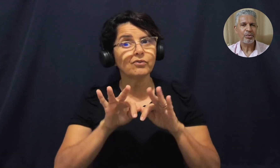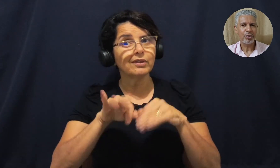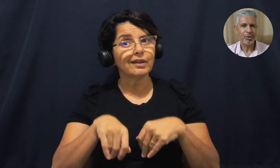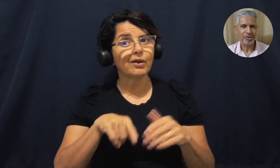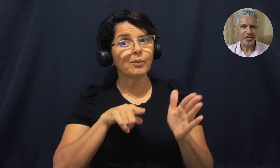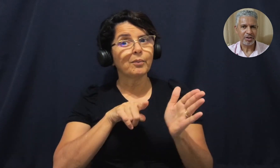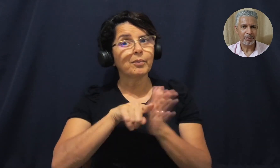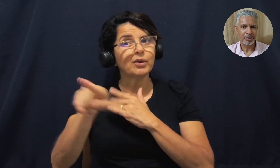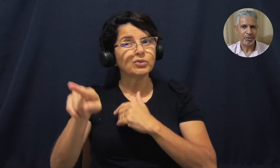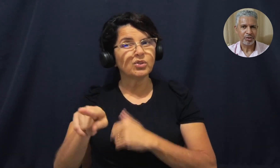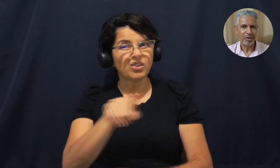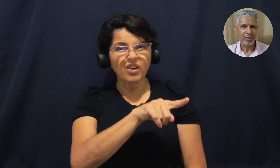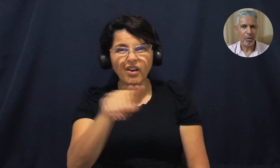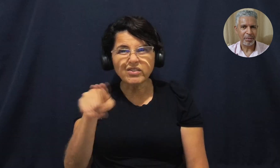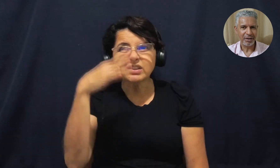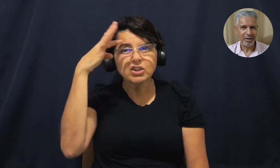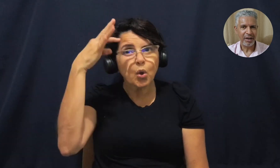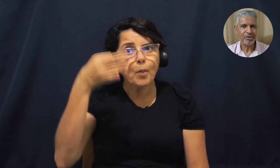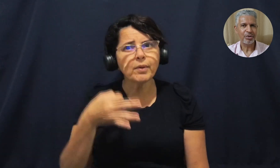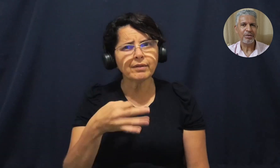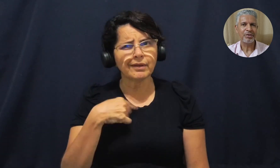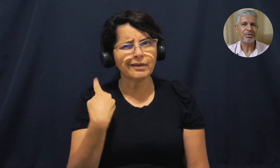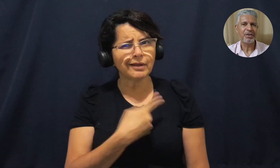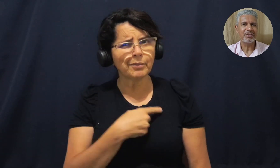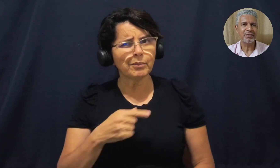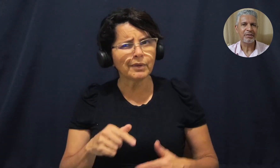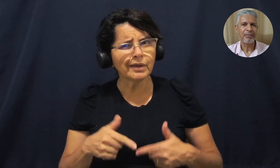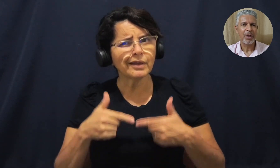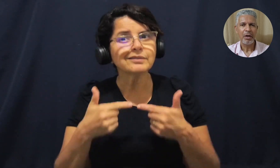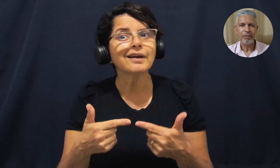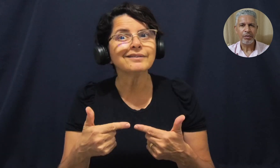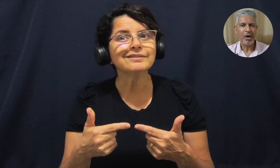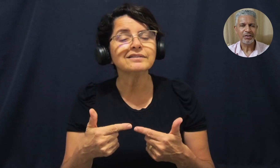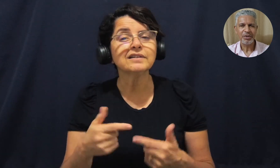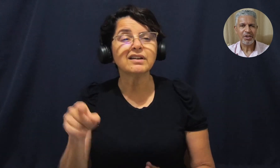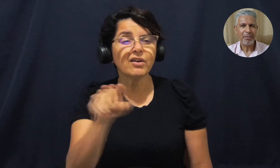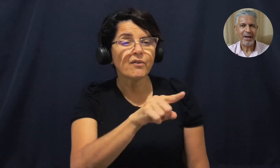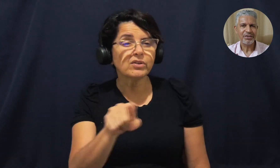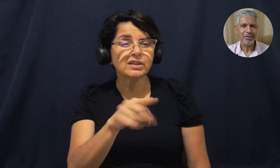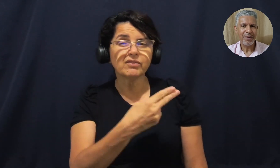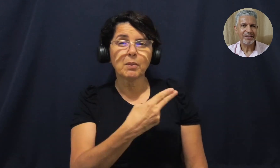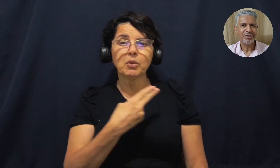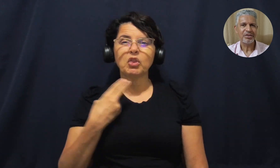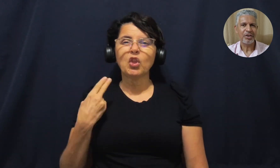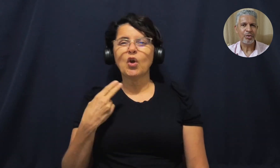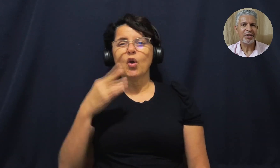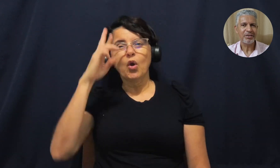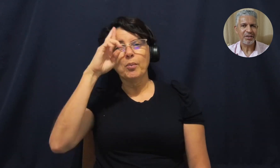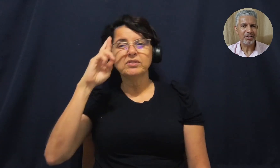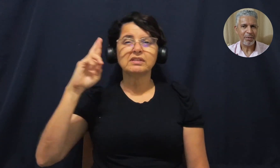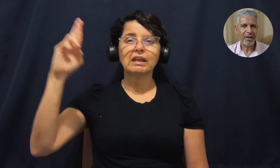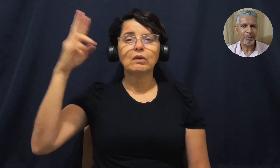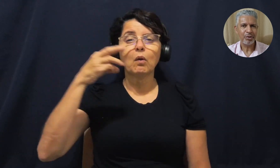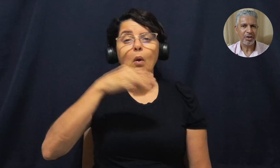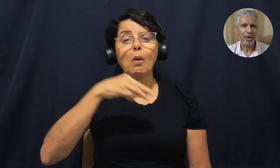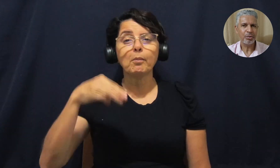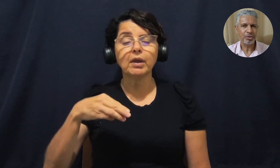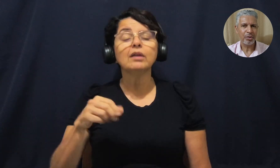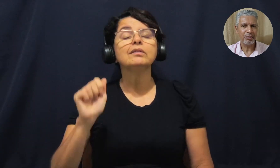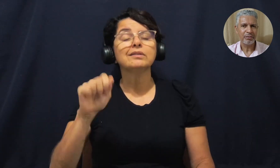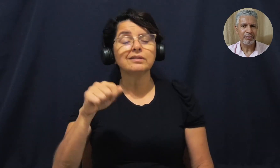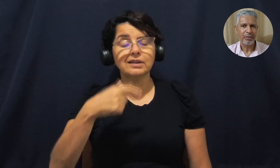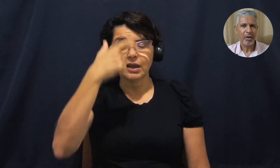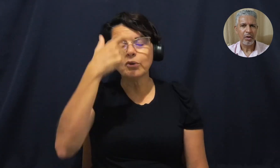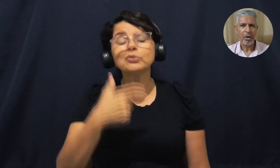terminou, perguntou aos discípulos: compreendeis o que vos fiz? Vós me chamais de mestre e senhor e dizeis bem, porque eu